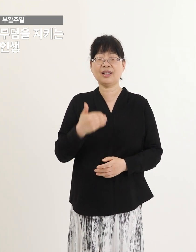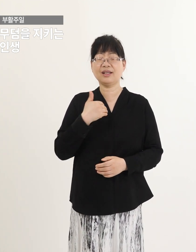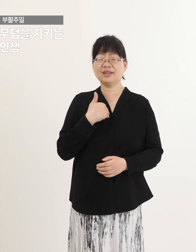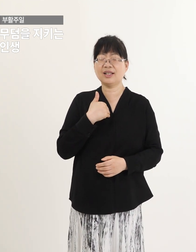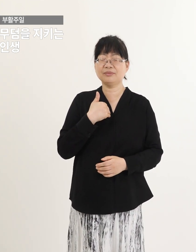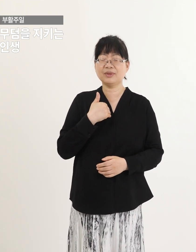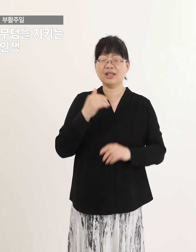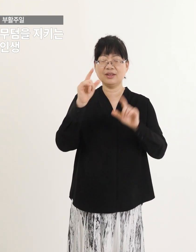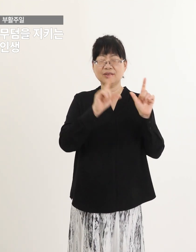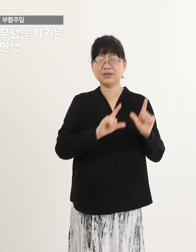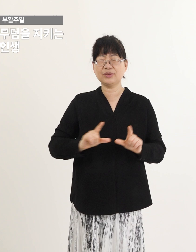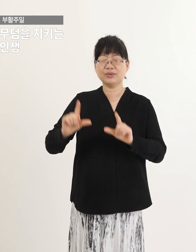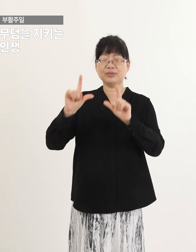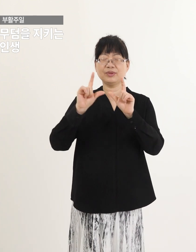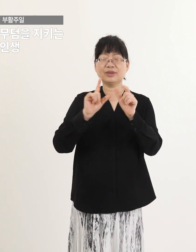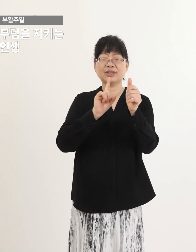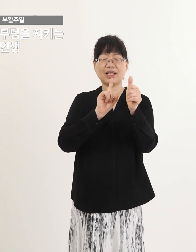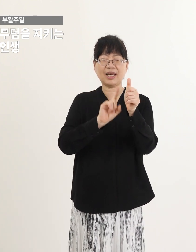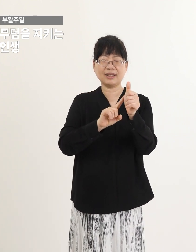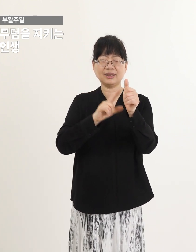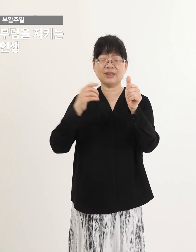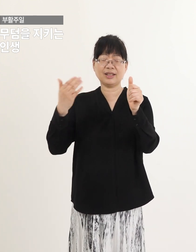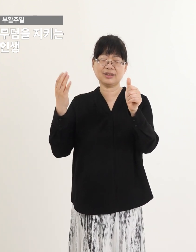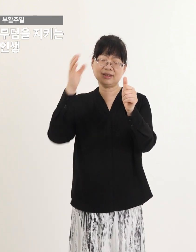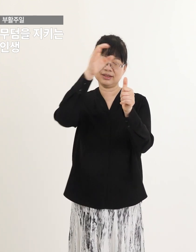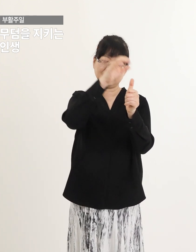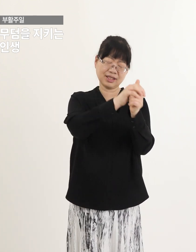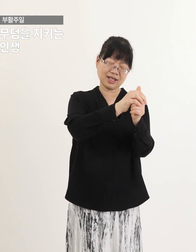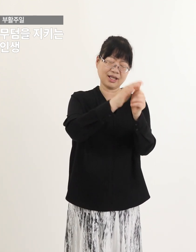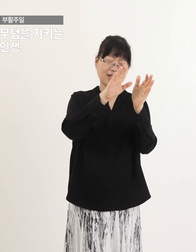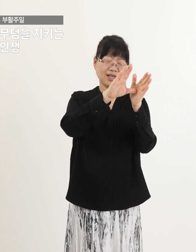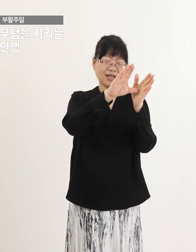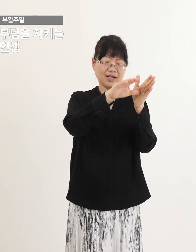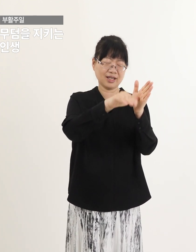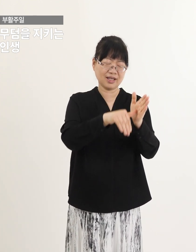나의 삶을 그분께 맡길 때